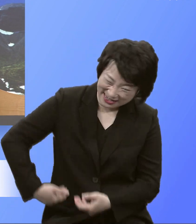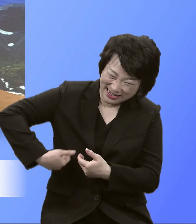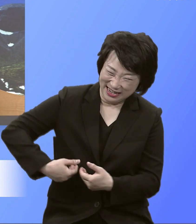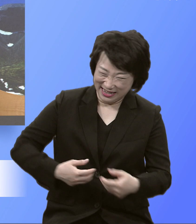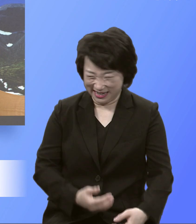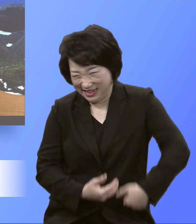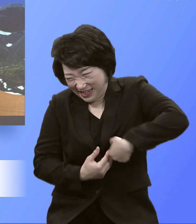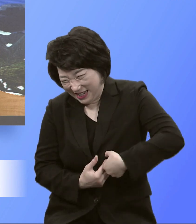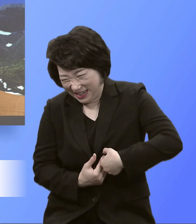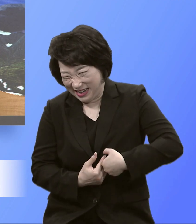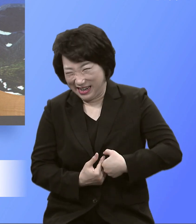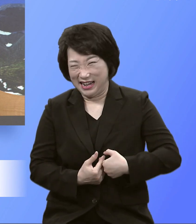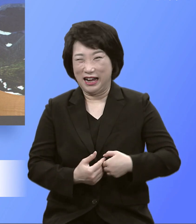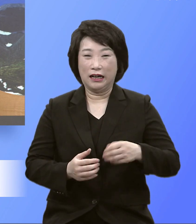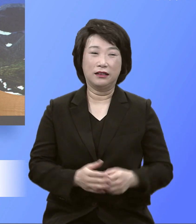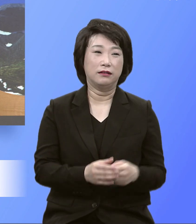나오겠어요?